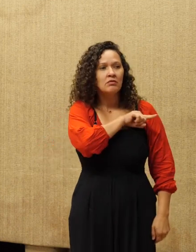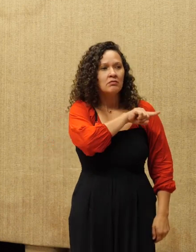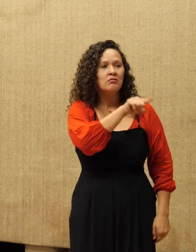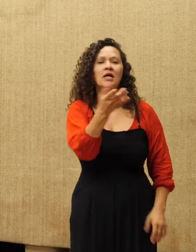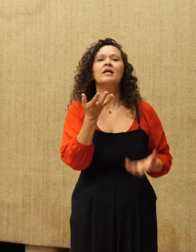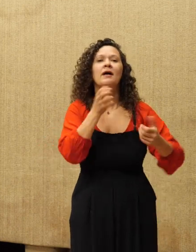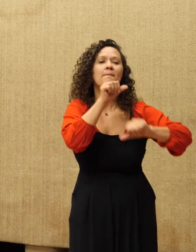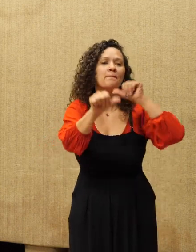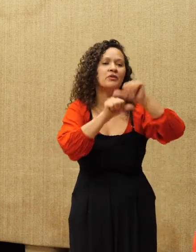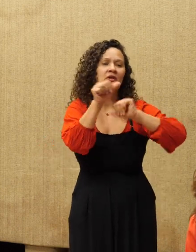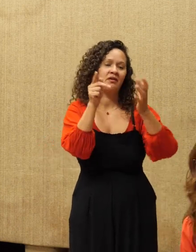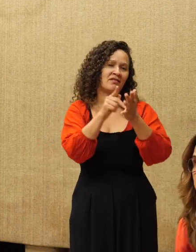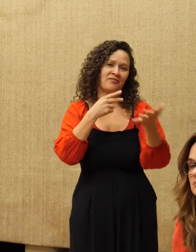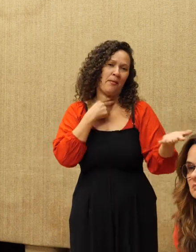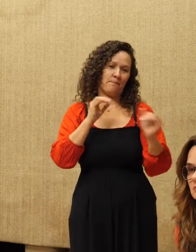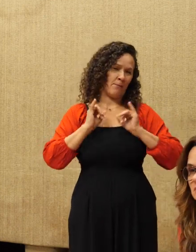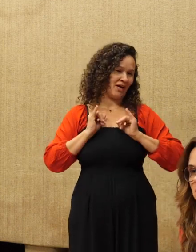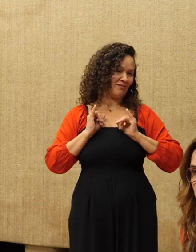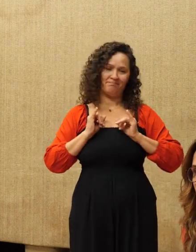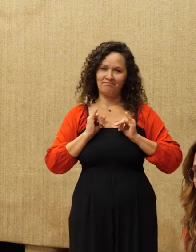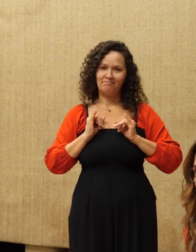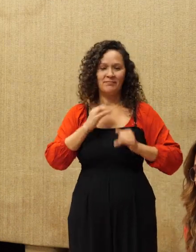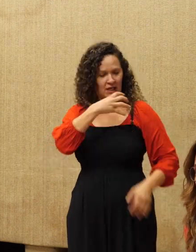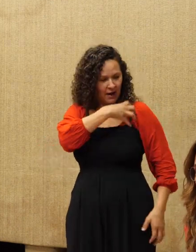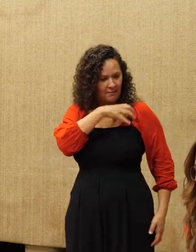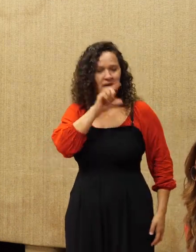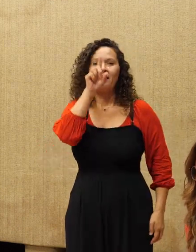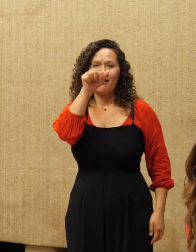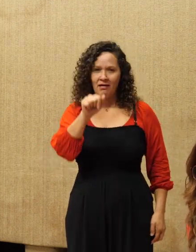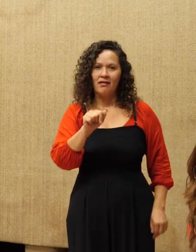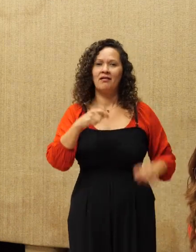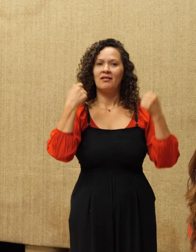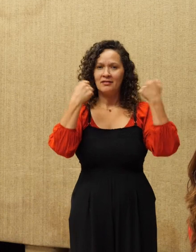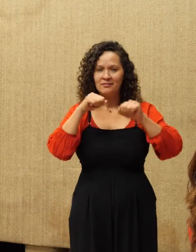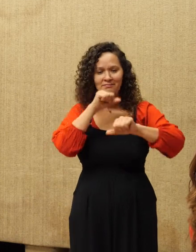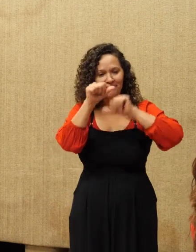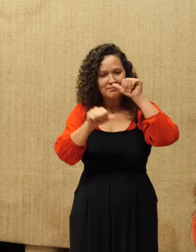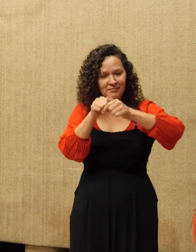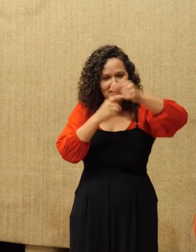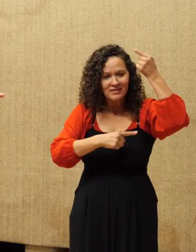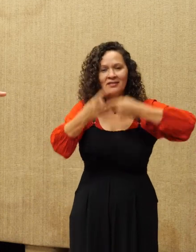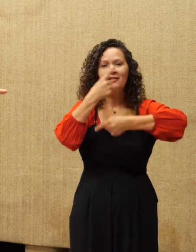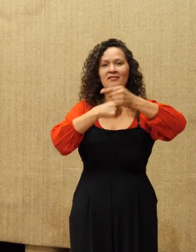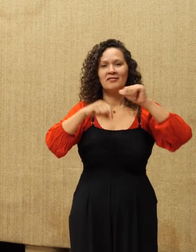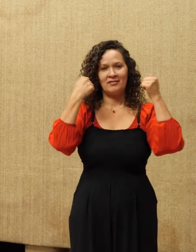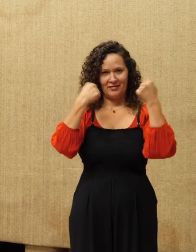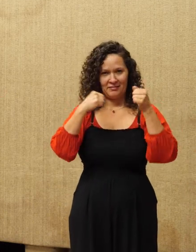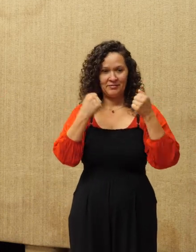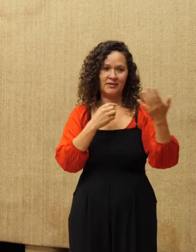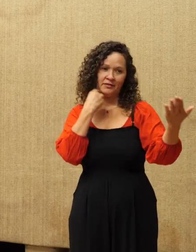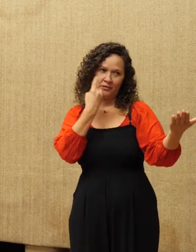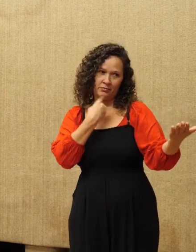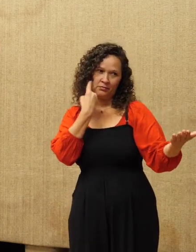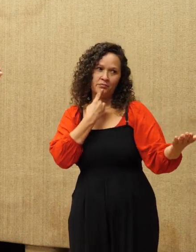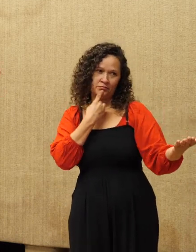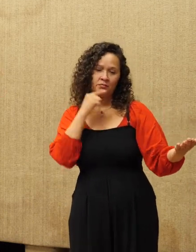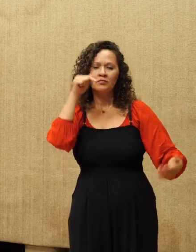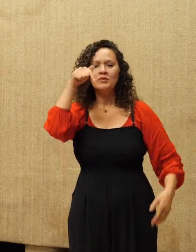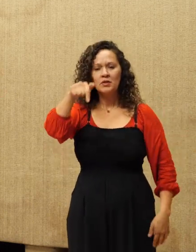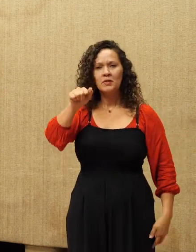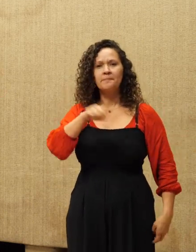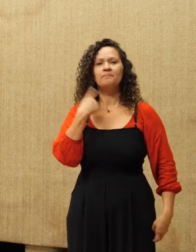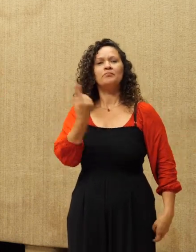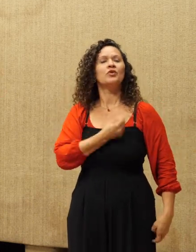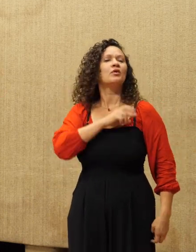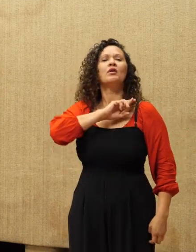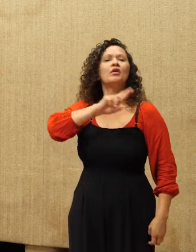quer mudanças. Realmente, a Bahia é isso. E precisa mudar. E precisa, deputada, que aqui,